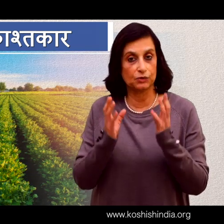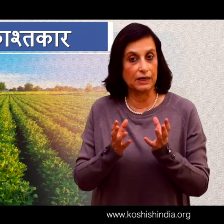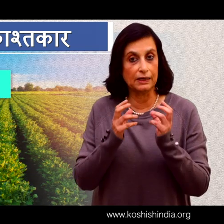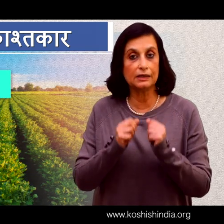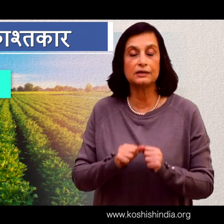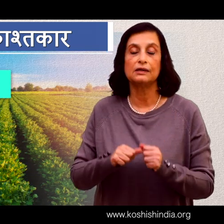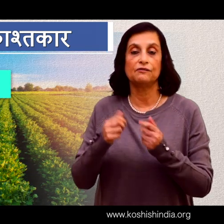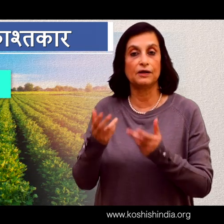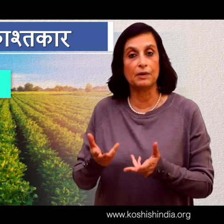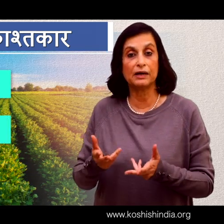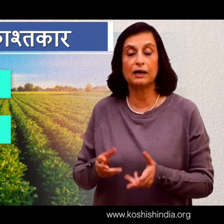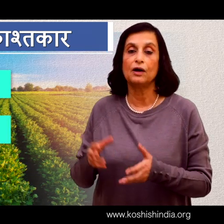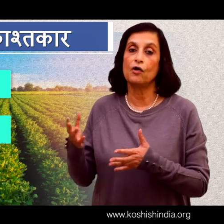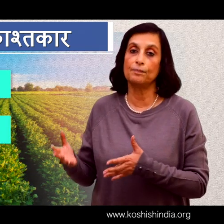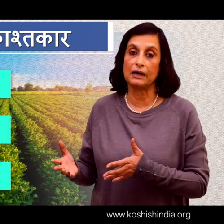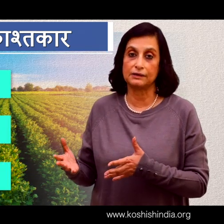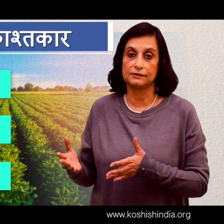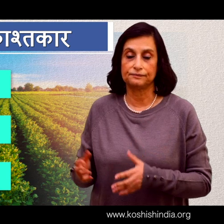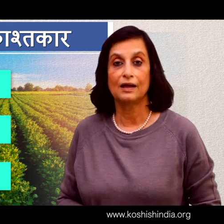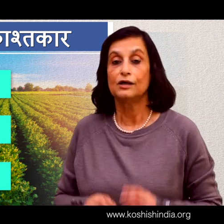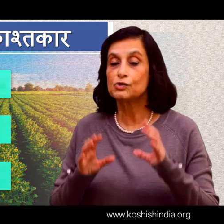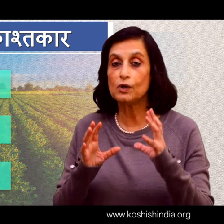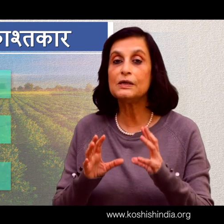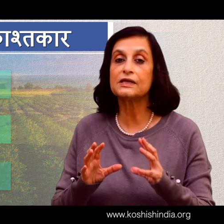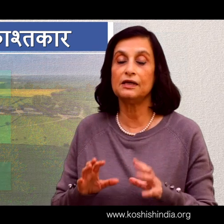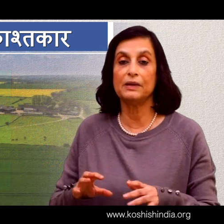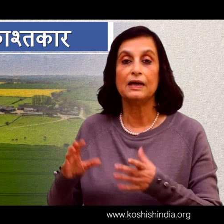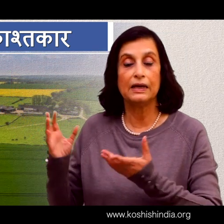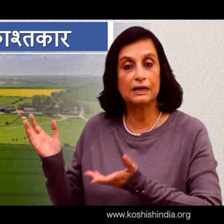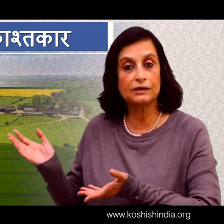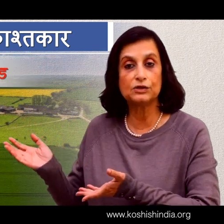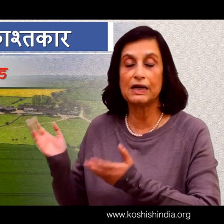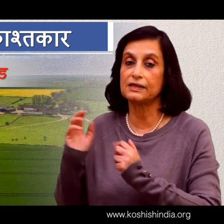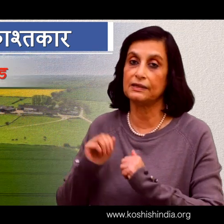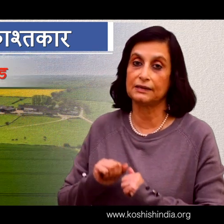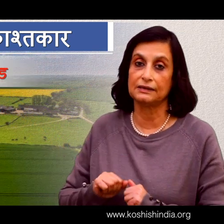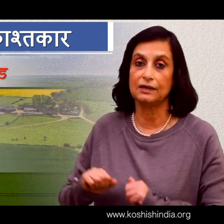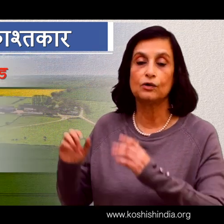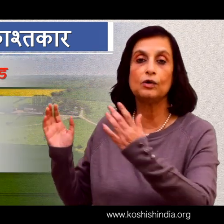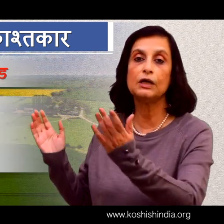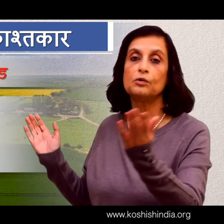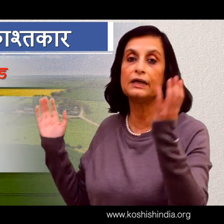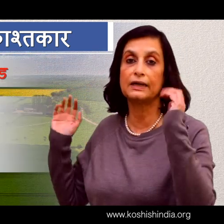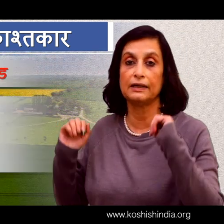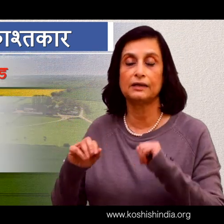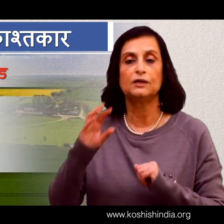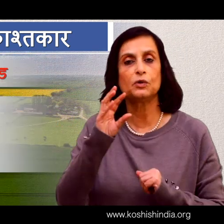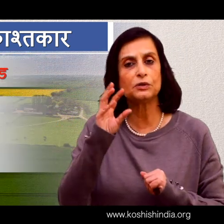करेंगे।पहलास्थानइंग्लैंडकाहै, फिरअमेरिकाकाऔरफिरभारतका।16वीं शताब्दीमेंइंग्लैंडकुछइसतरहदिखताथा। खुलेमैदान,कुछ